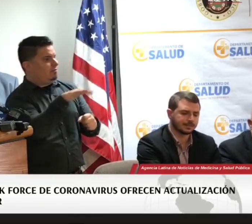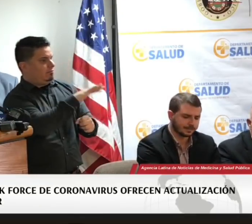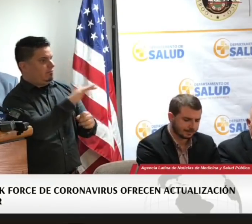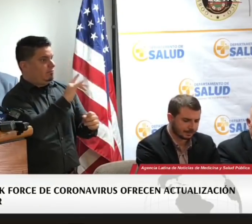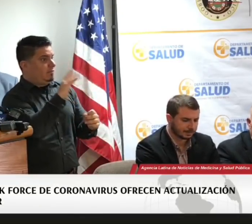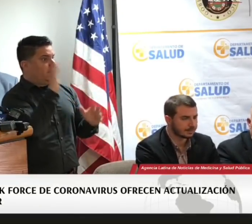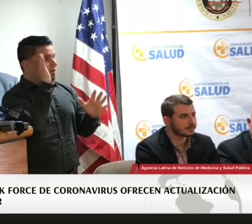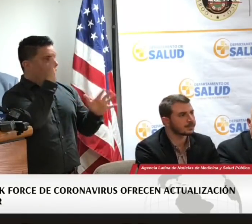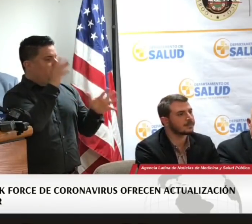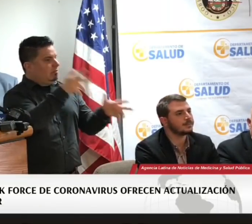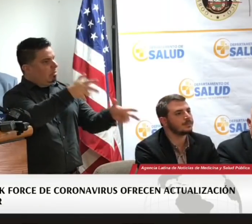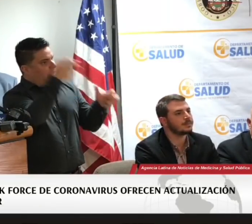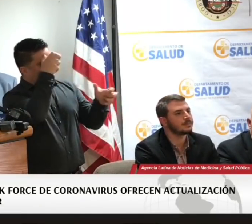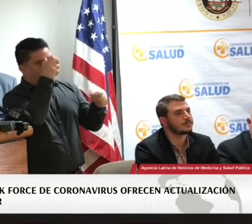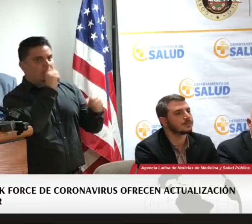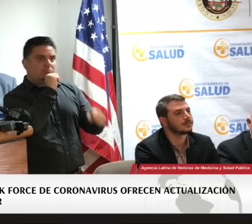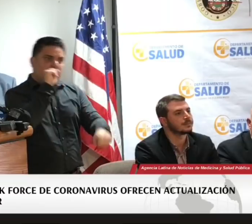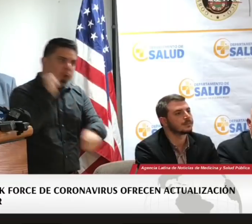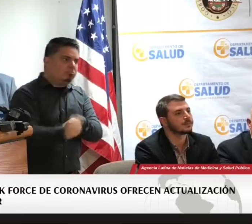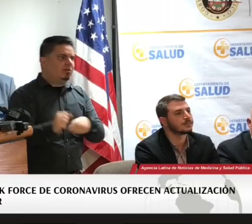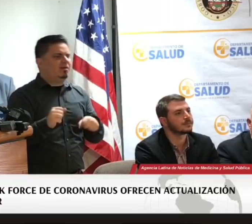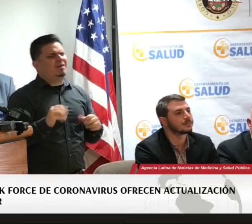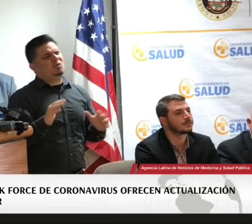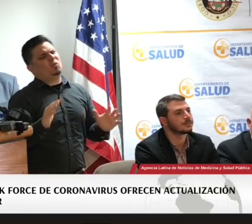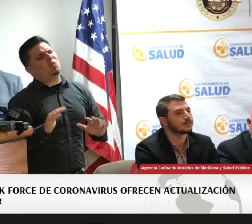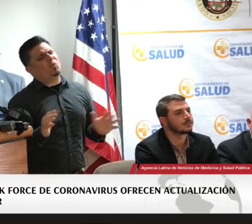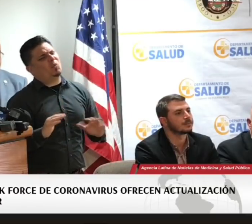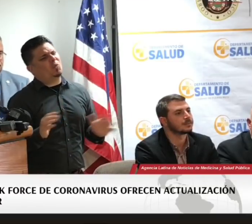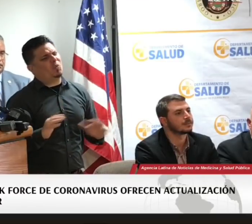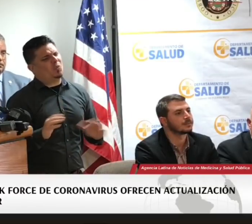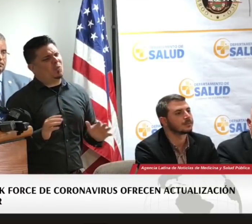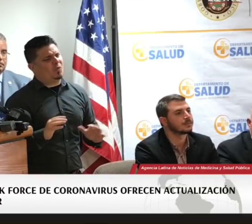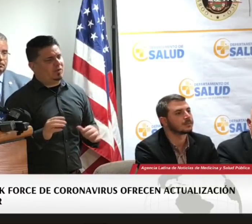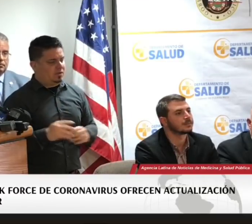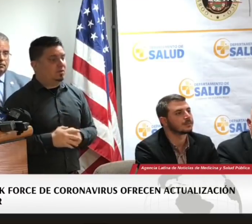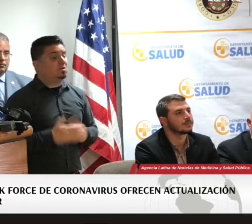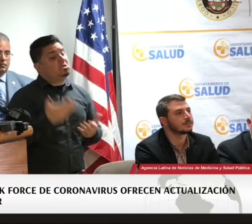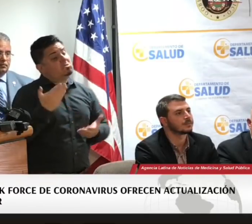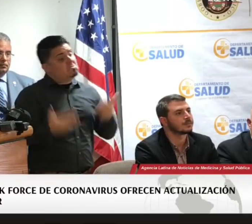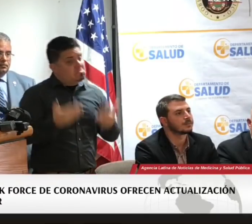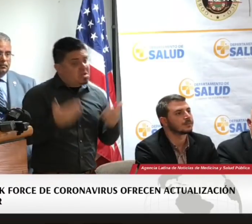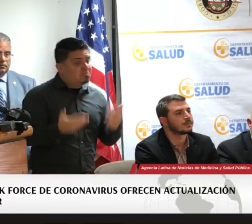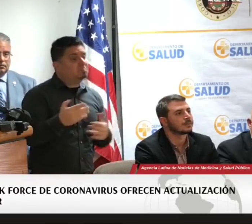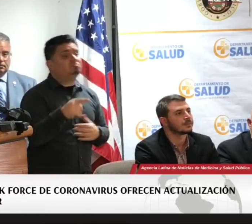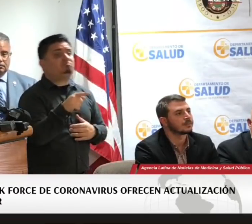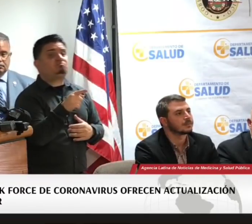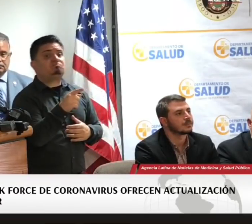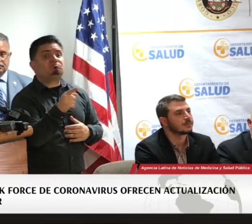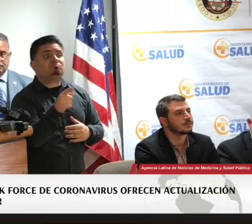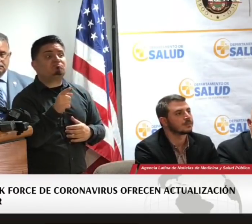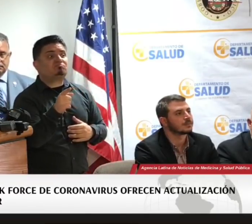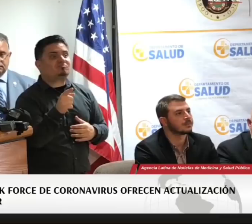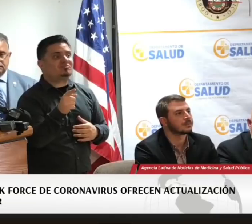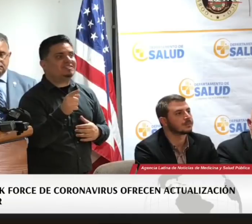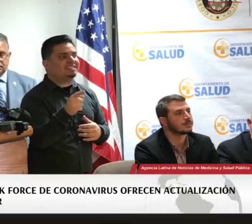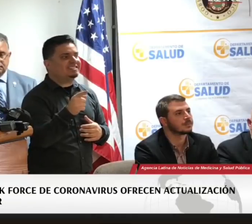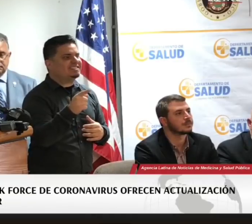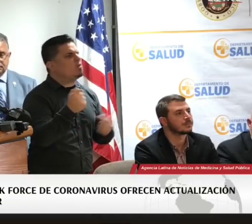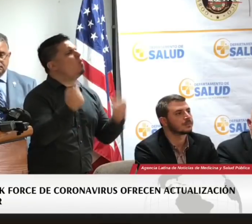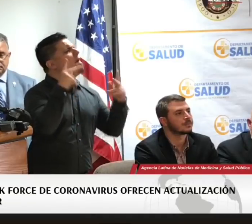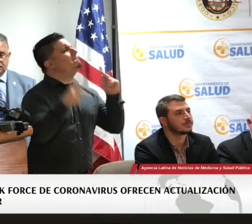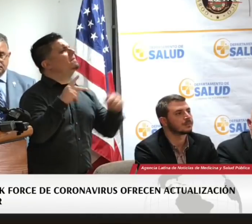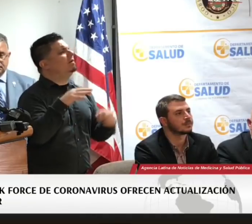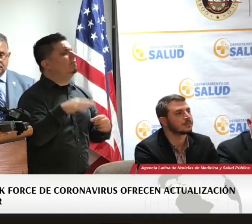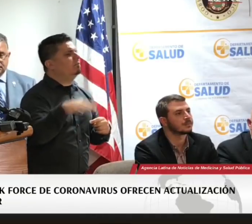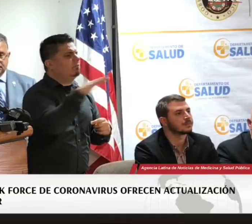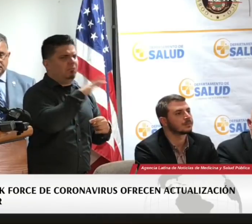La transmisión viene siendo el porciento, como decimos nosotros, la tasa de ataque, que es más o menos cuántas personas se pueden infectar